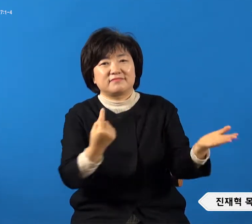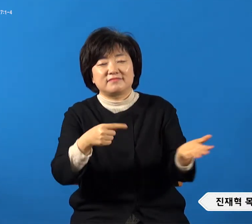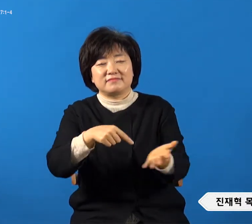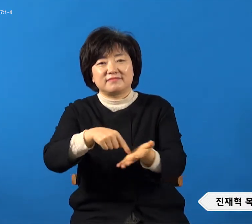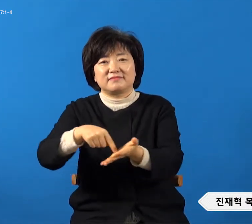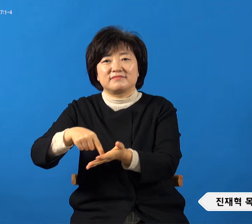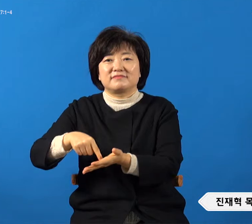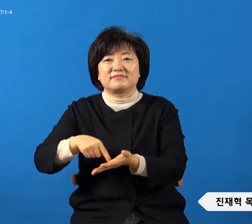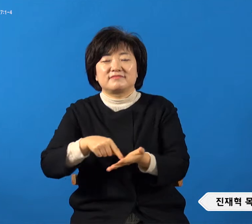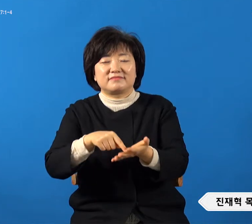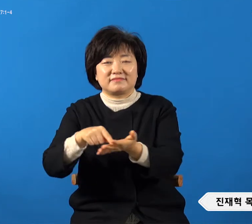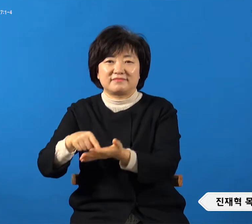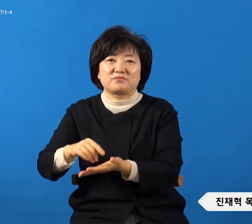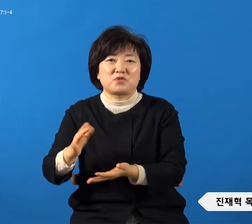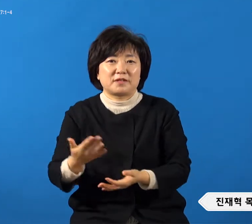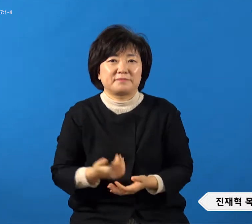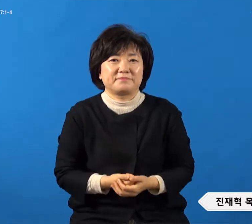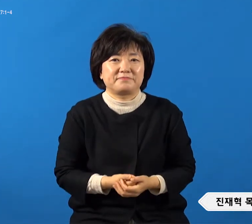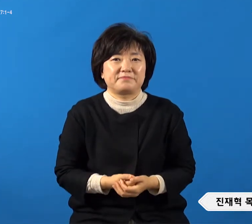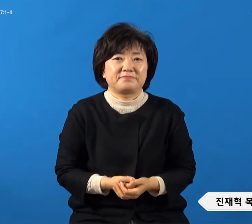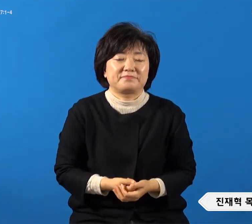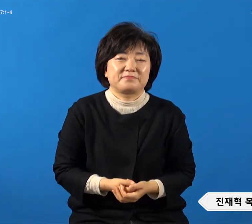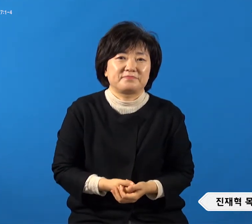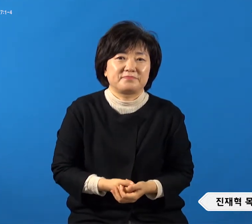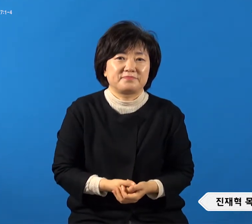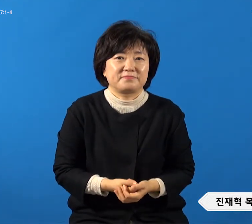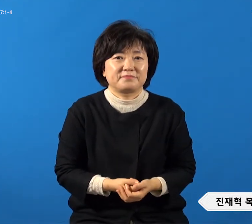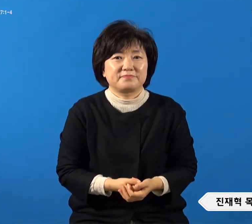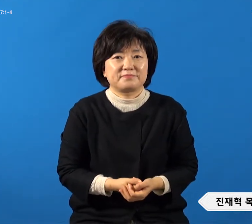외로워진다는 사실을 경험하게 됩니다.